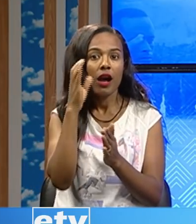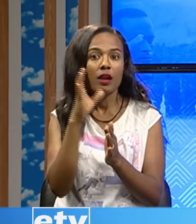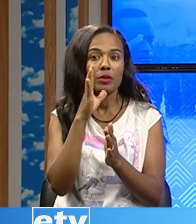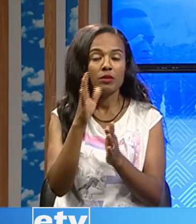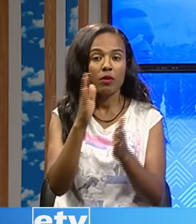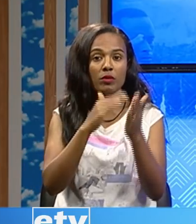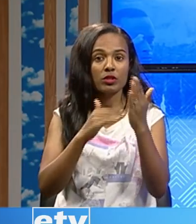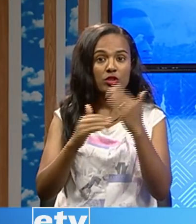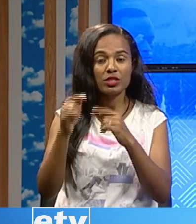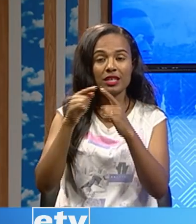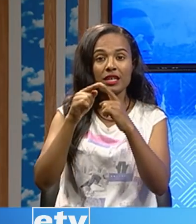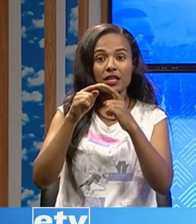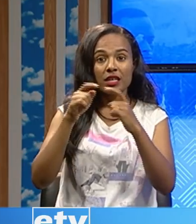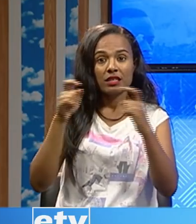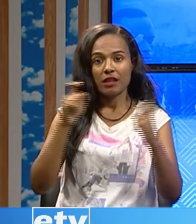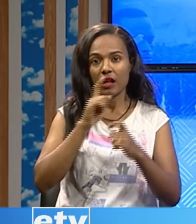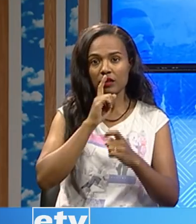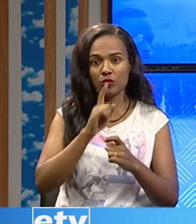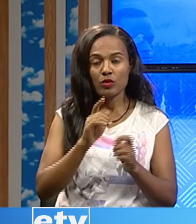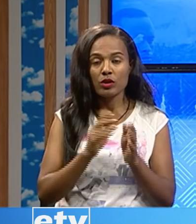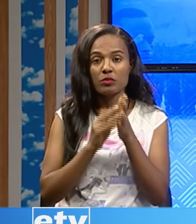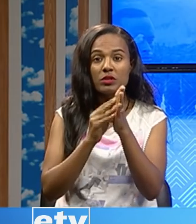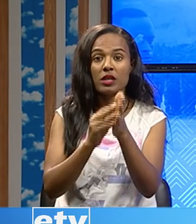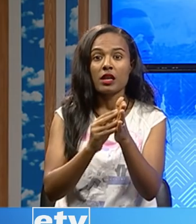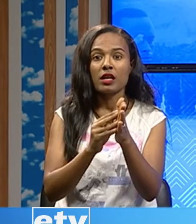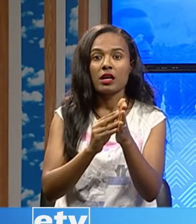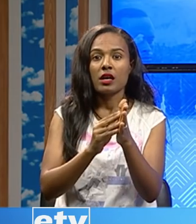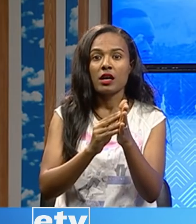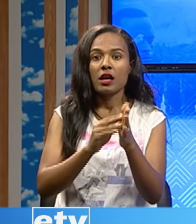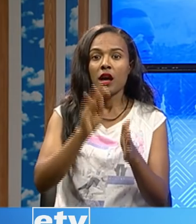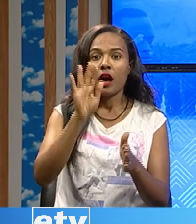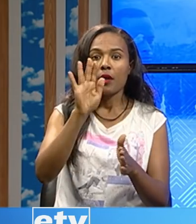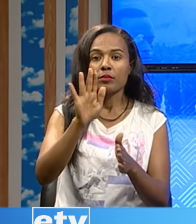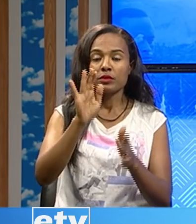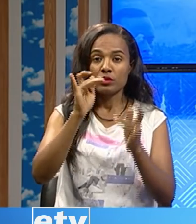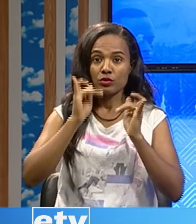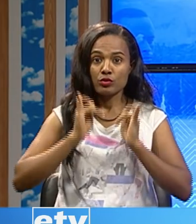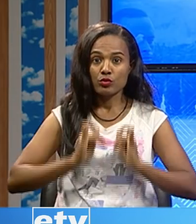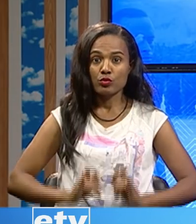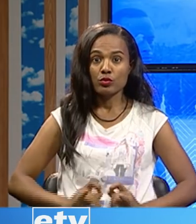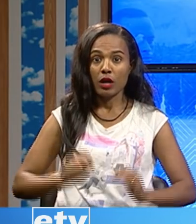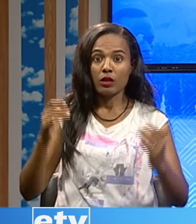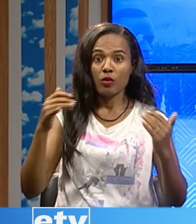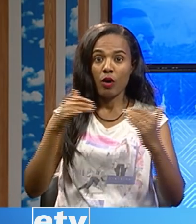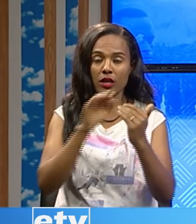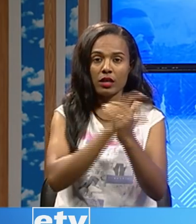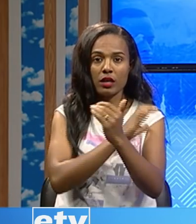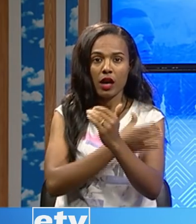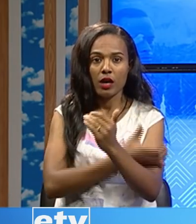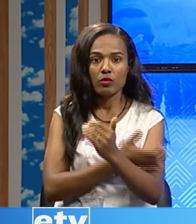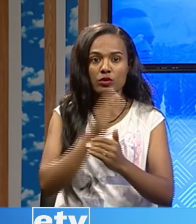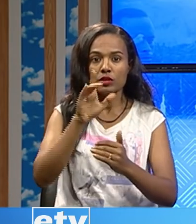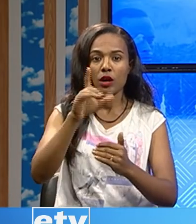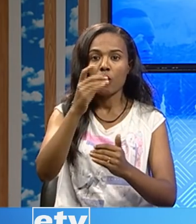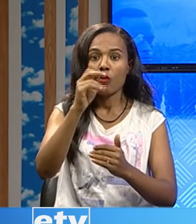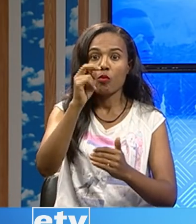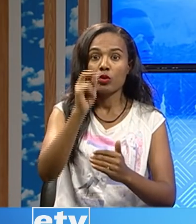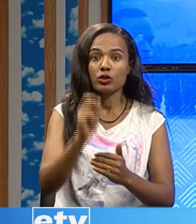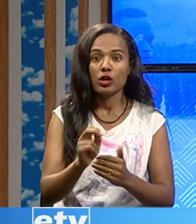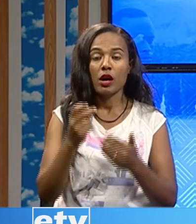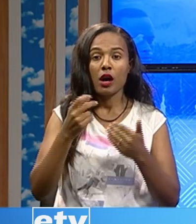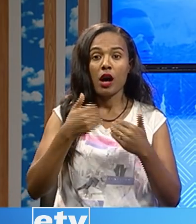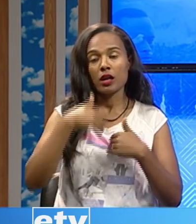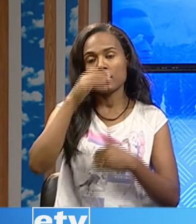ችግር ለጥላት በር ይከፍታል። ለምሳሌ አምስት የጁንታው ተዋጊ ኃይሎች እዛ ኮምቦልቻ ሲቪል አላቸው